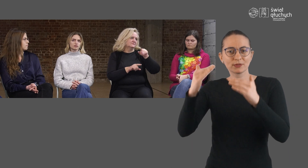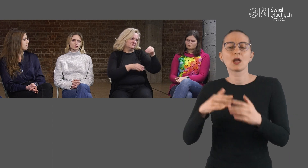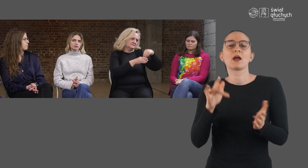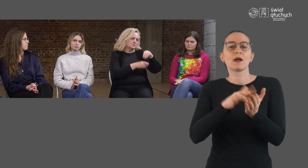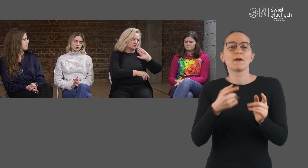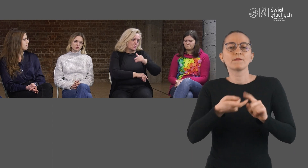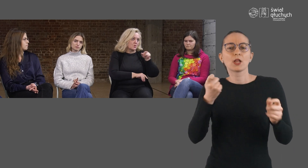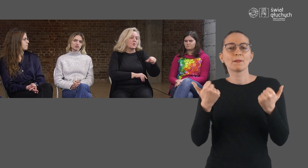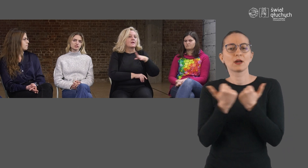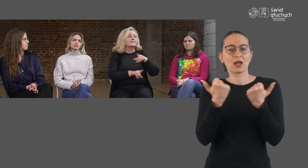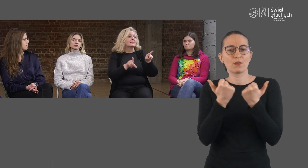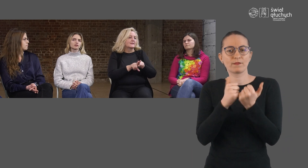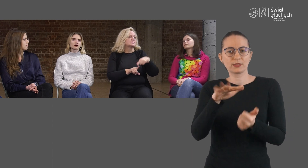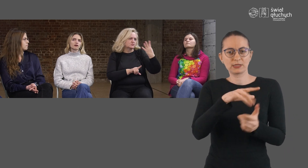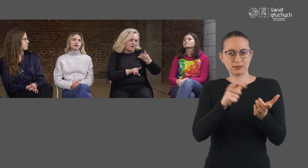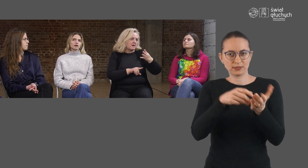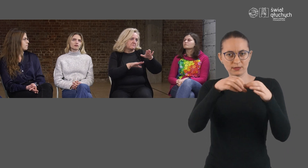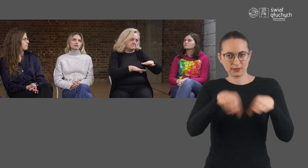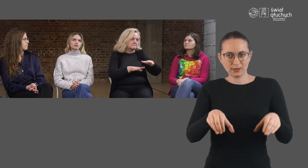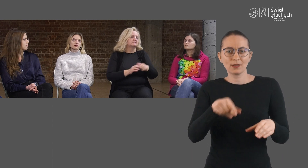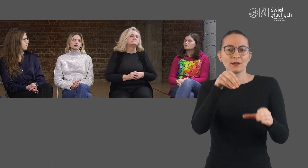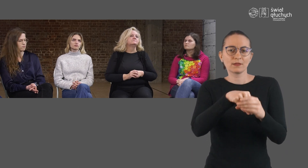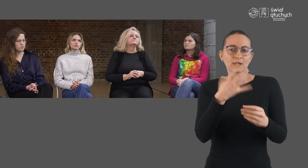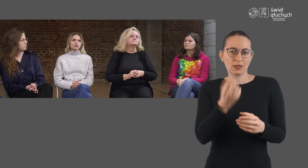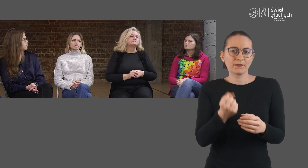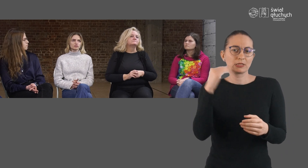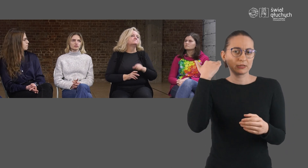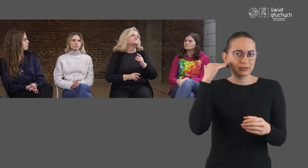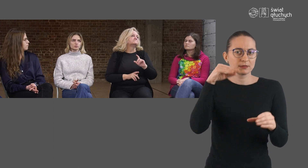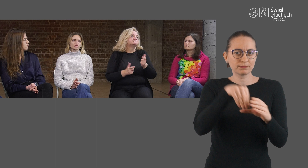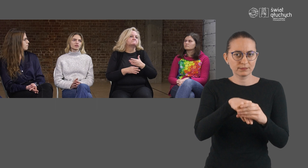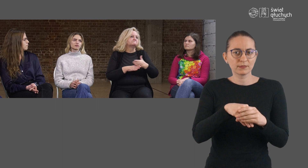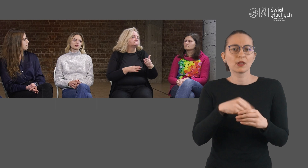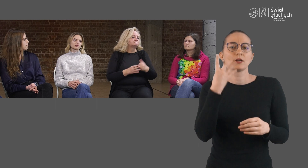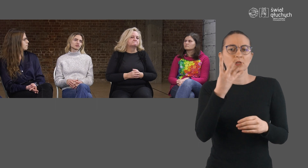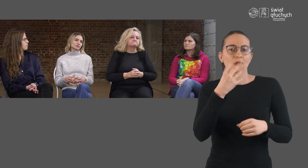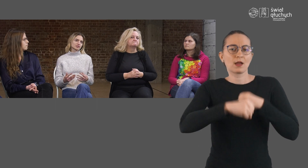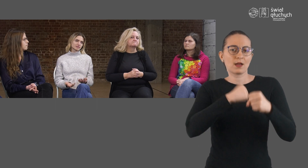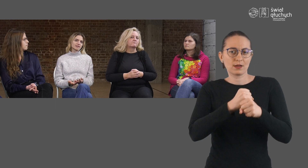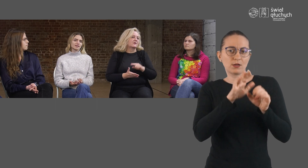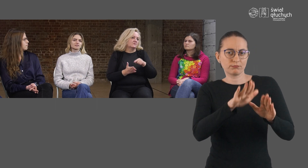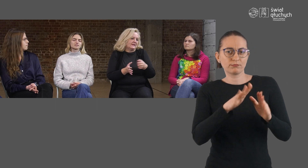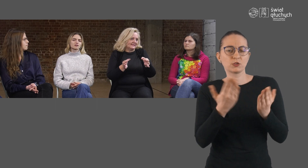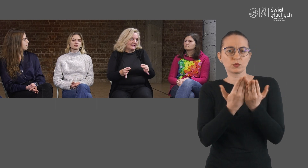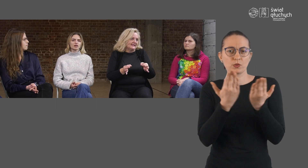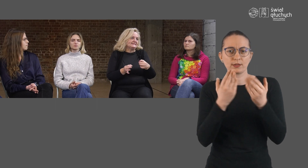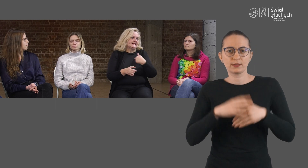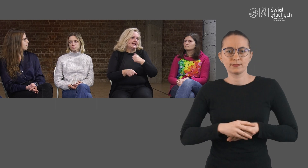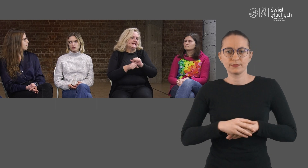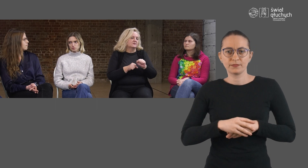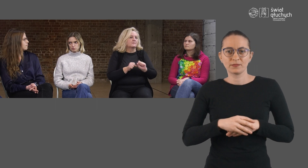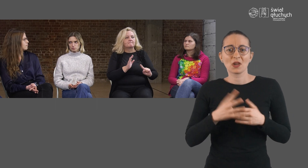niesłyszących. Tam byłam też po 4 lata. No i później, czyli właściwie teraz jestem